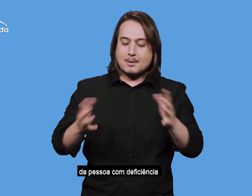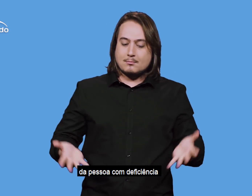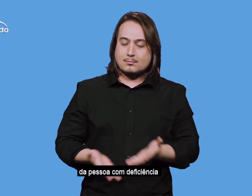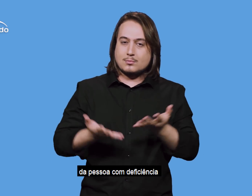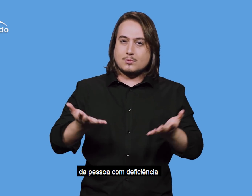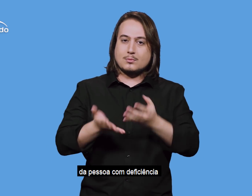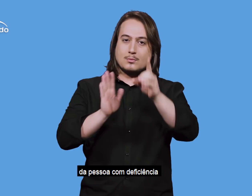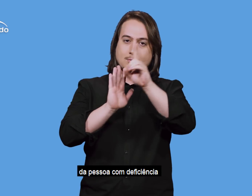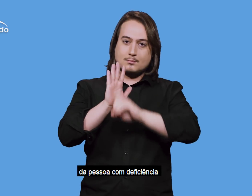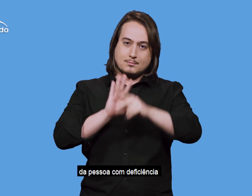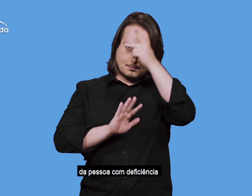deficiência